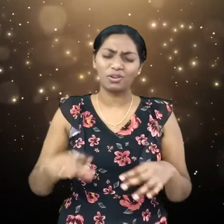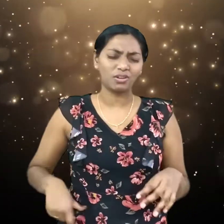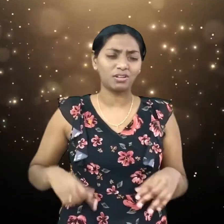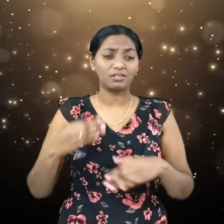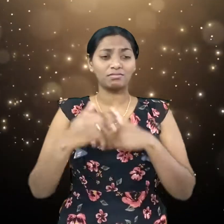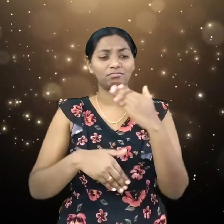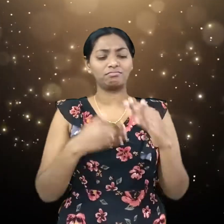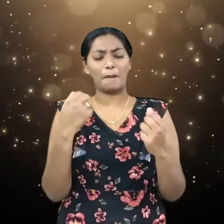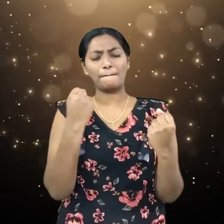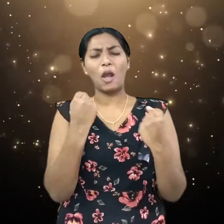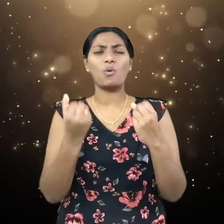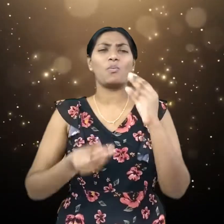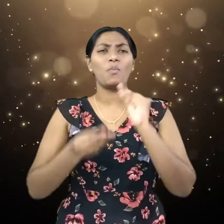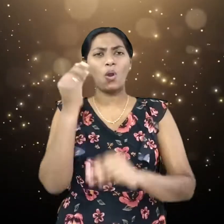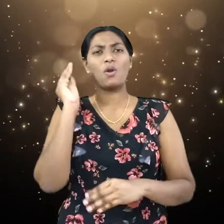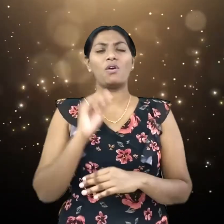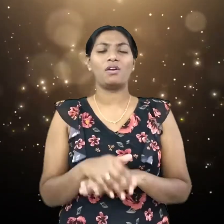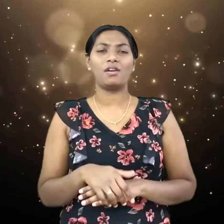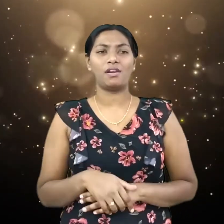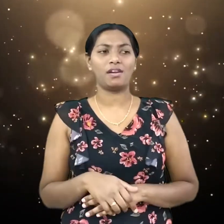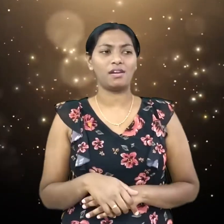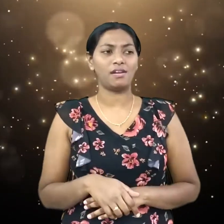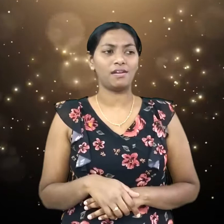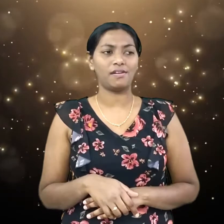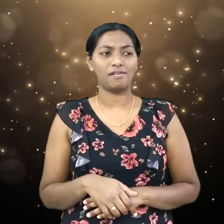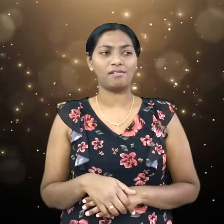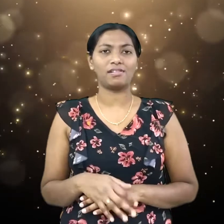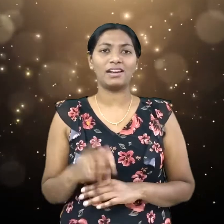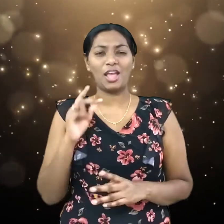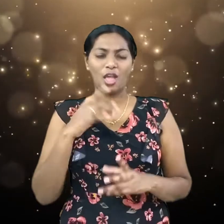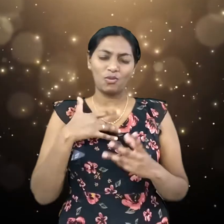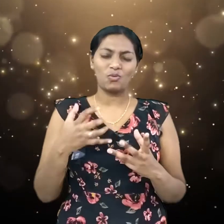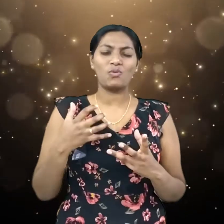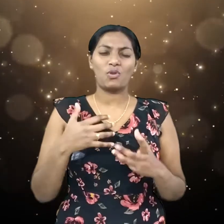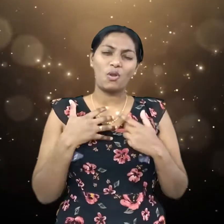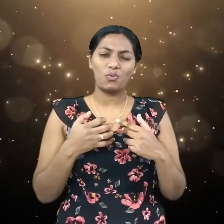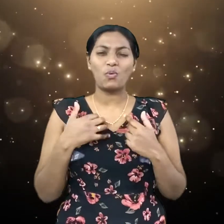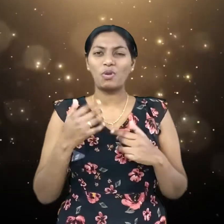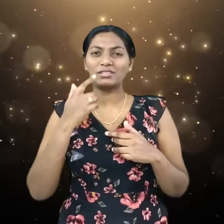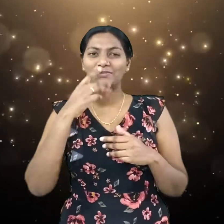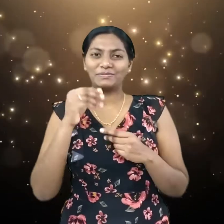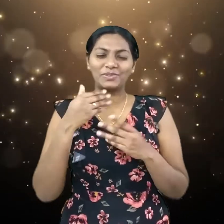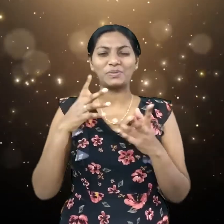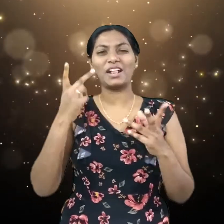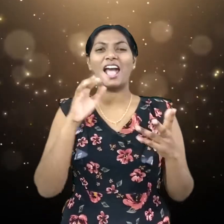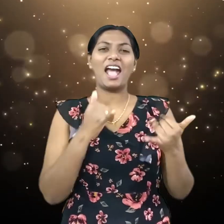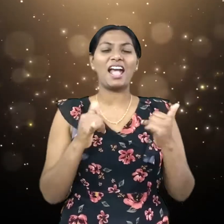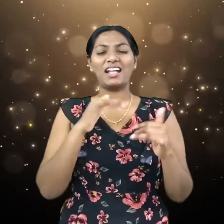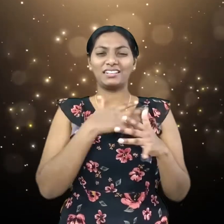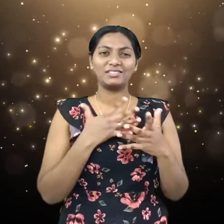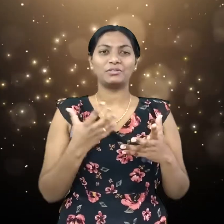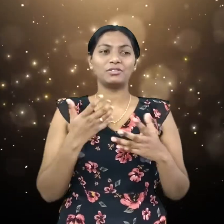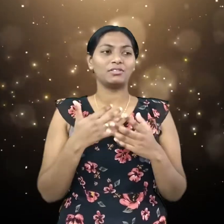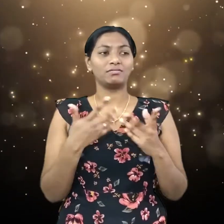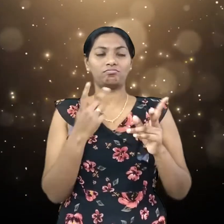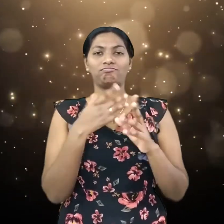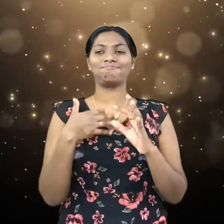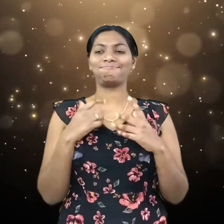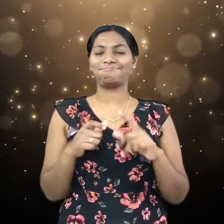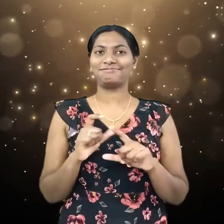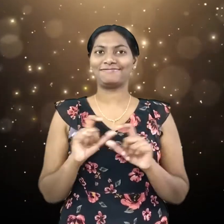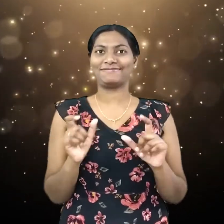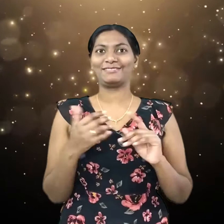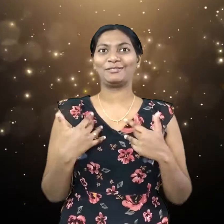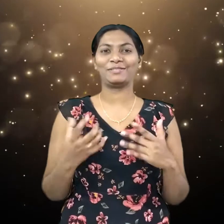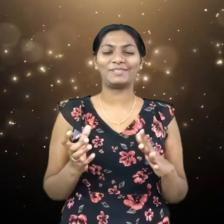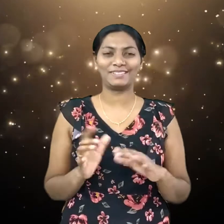लॉर्ड, आगे जो लिखा है बहुत पावरफुल, मुझे लग रहा है मैं थोड़ा सा एक दो समर सॉल्ट मार के फिर वापस आ जाऊं आपके साथ, पर आपके सामने डिसेंट